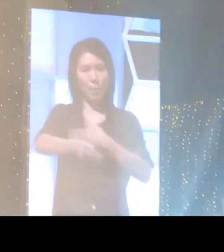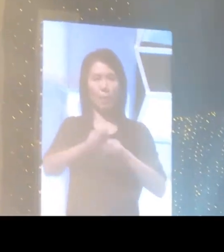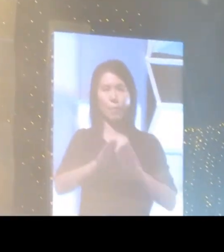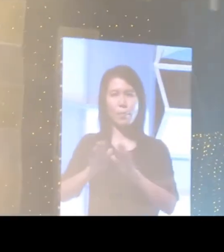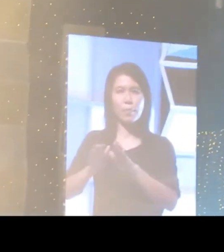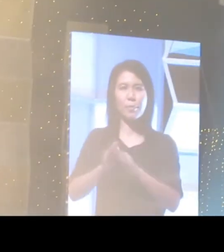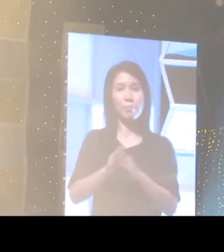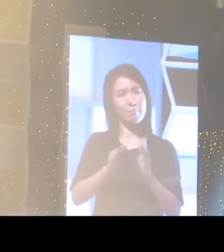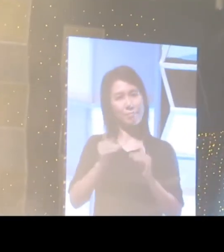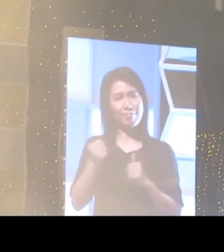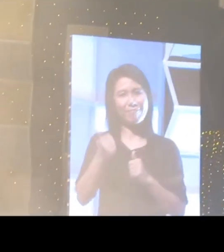say 個 hello